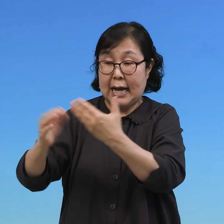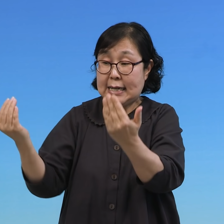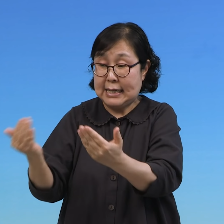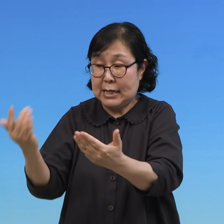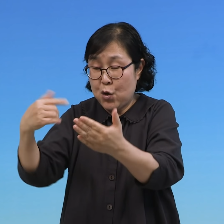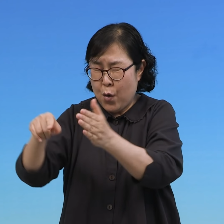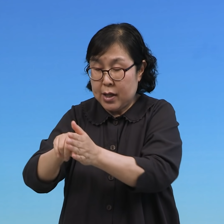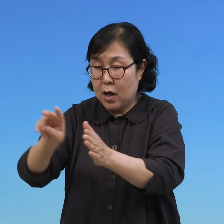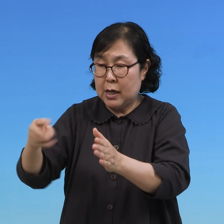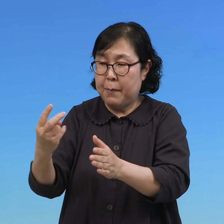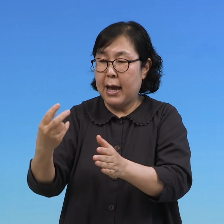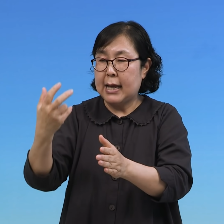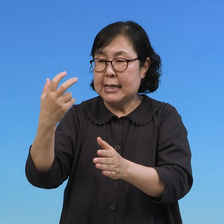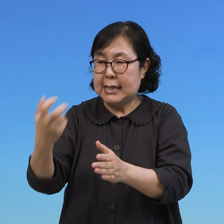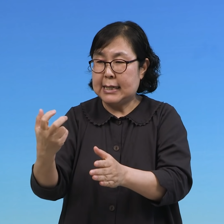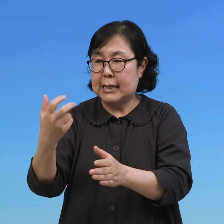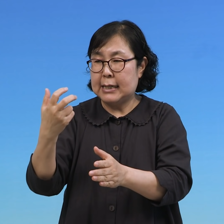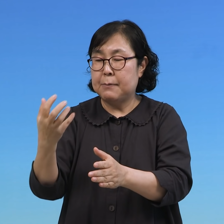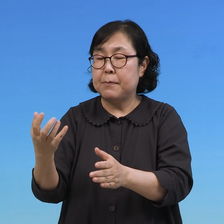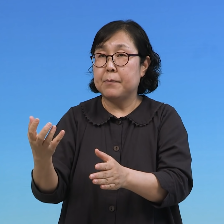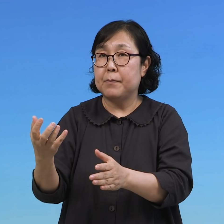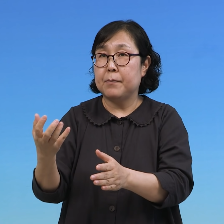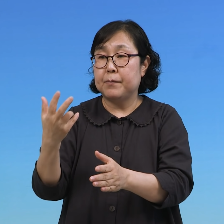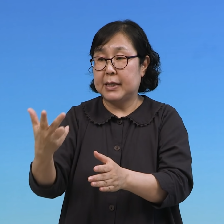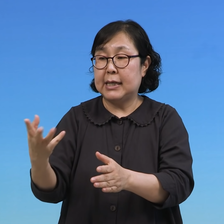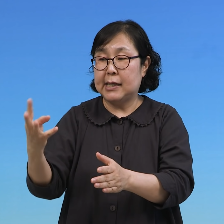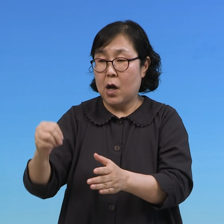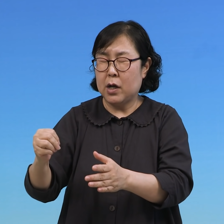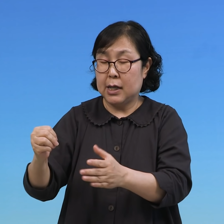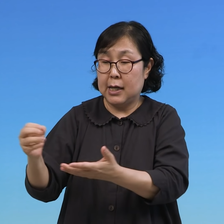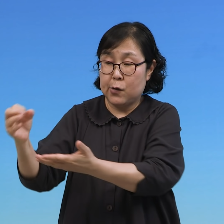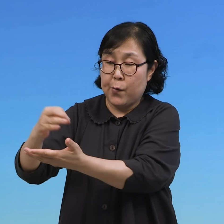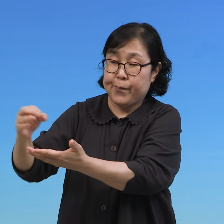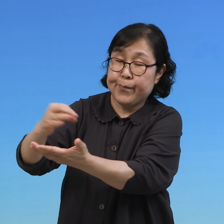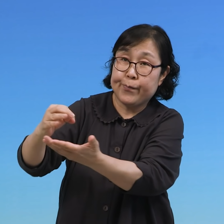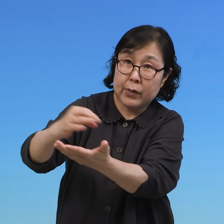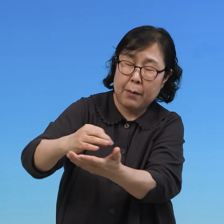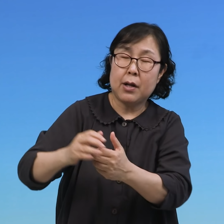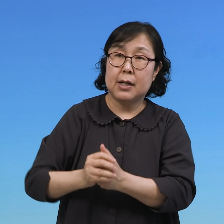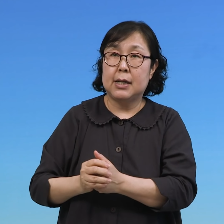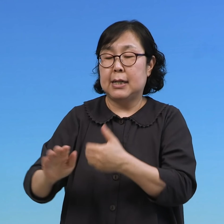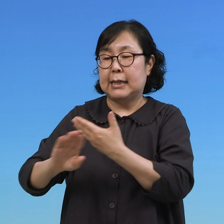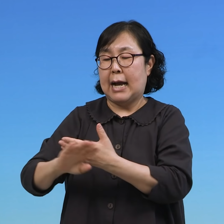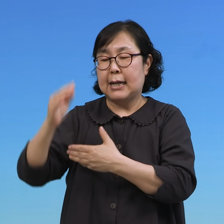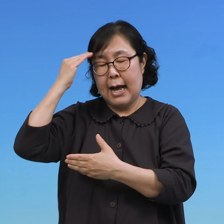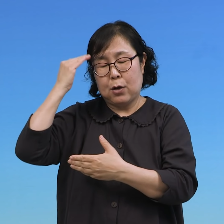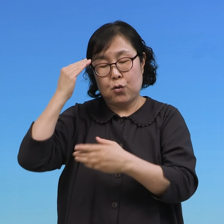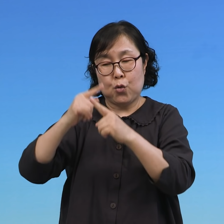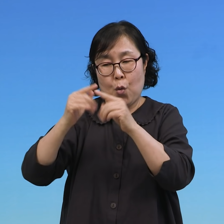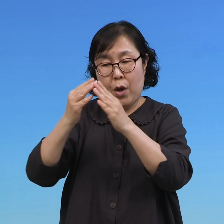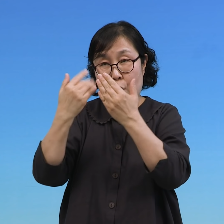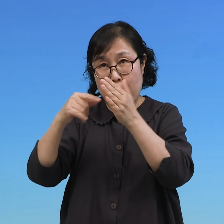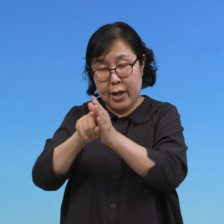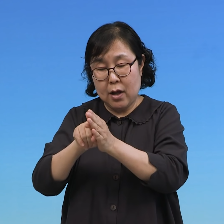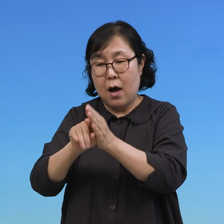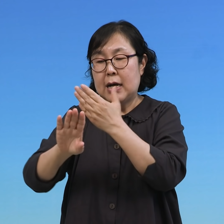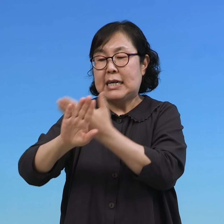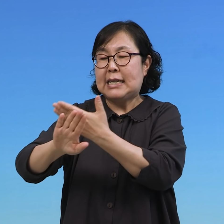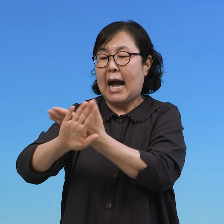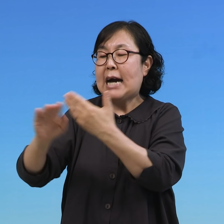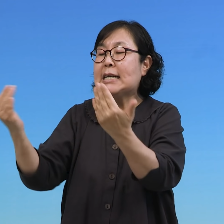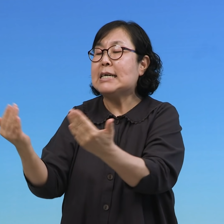가지고 277억이 모금이 되면 이거는 분당 우리 교회 거가 아니고 이제 또 다른 한국 교회를 위하여 또